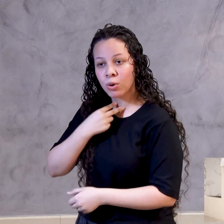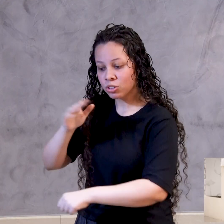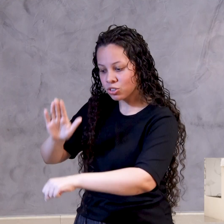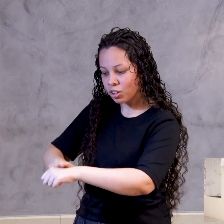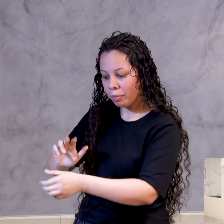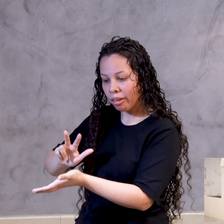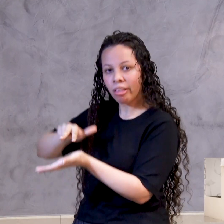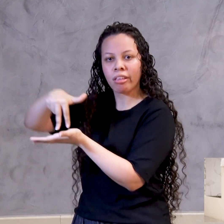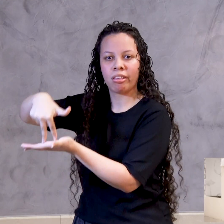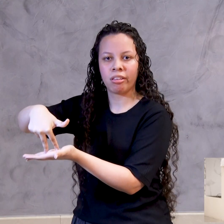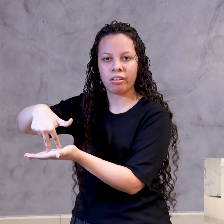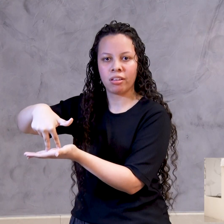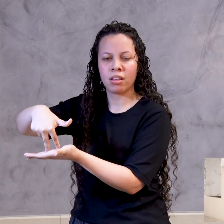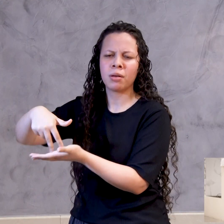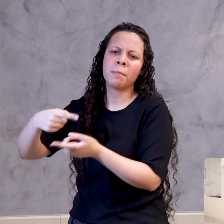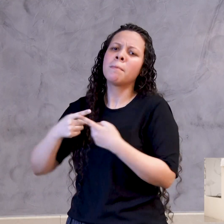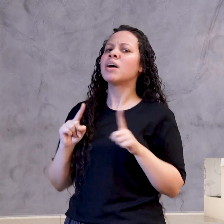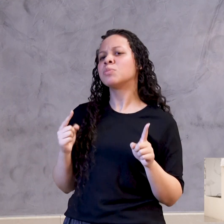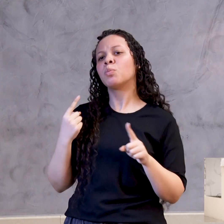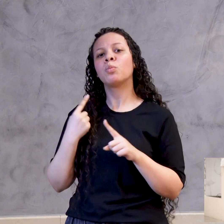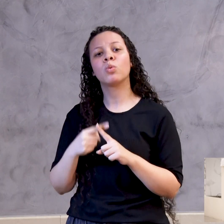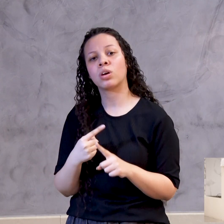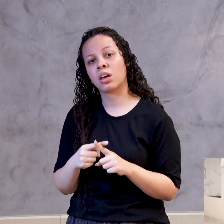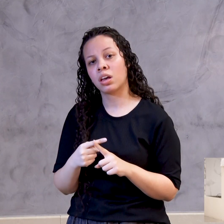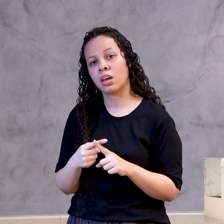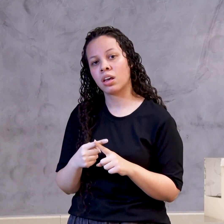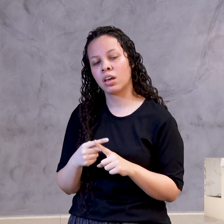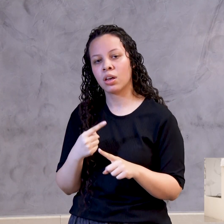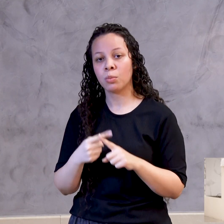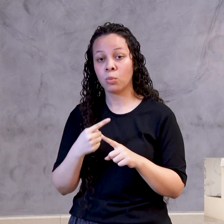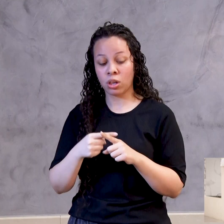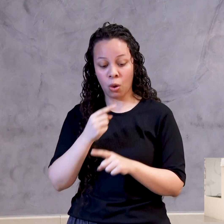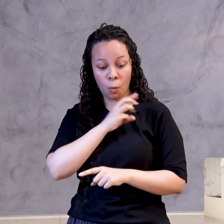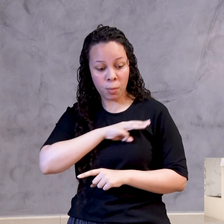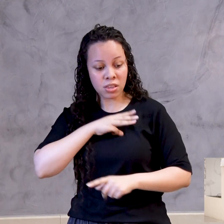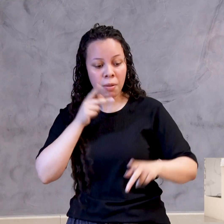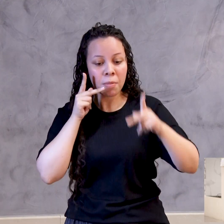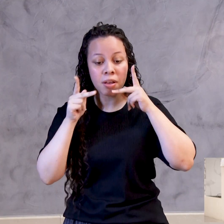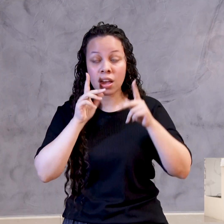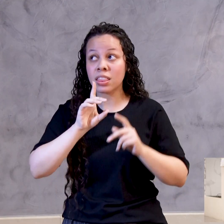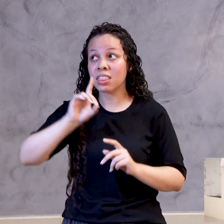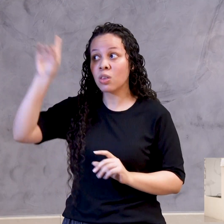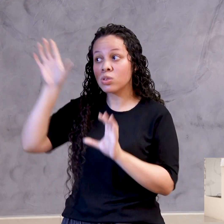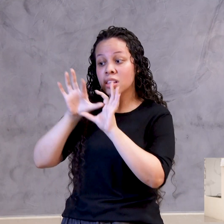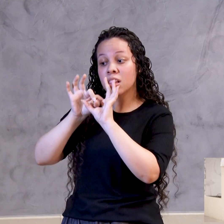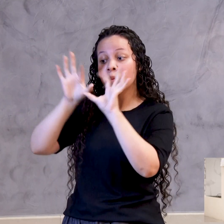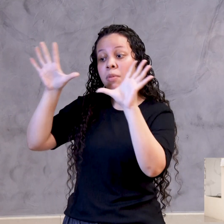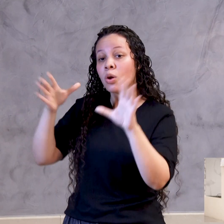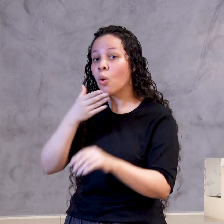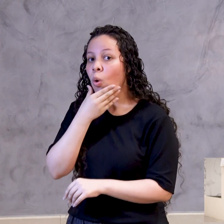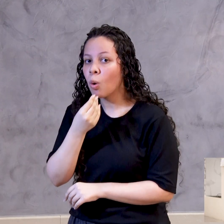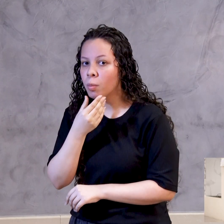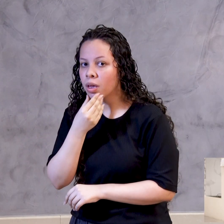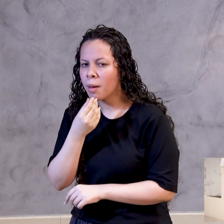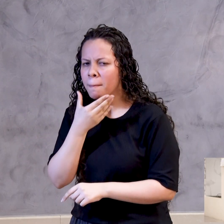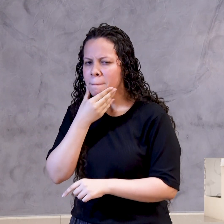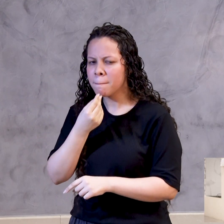Por quê? Porque Deus deixou os ministérios aos homens, mas a qualquer um,